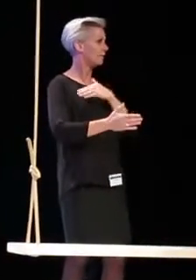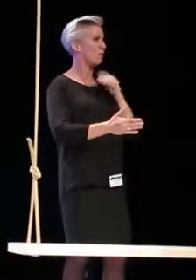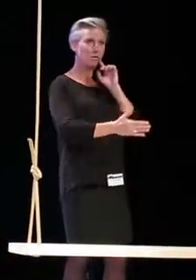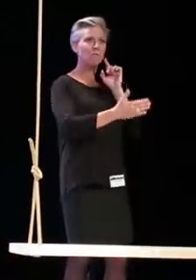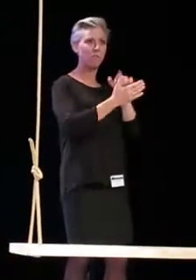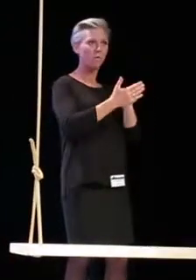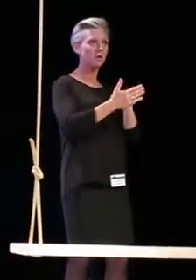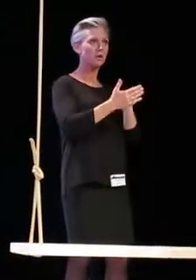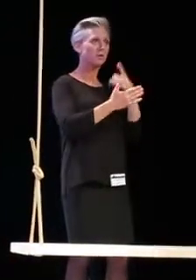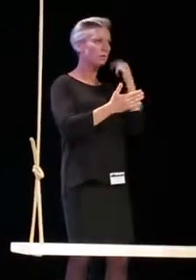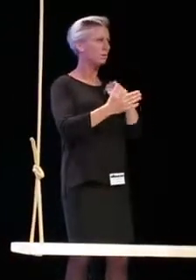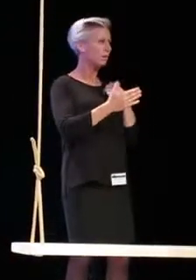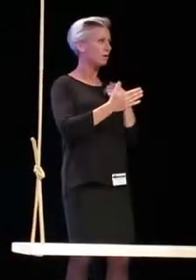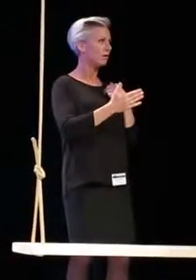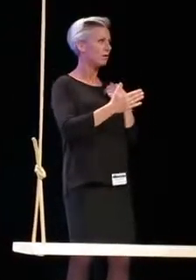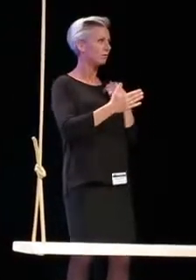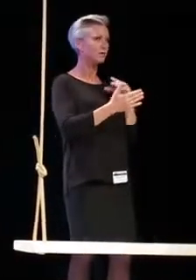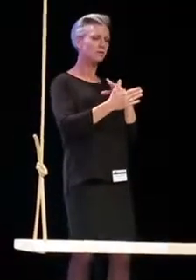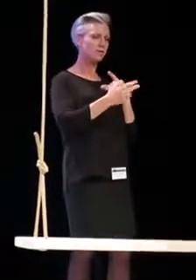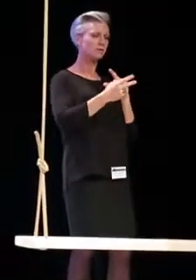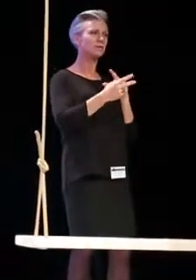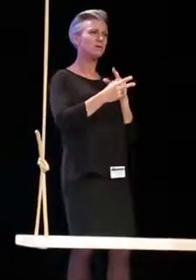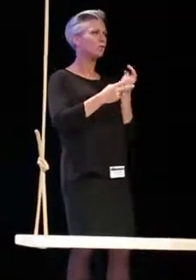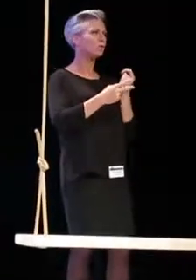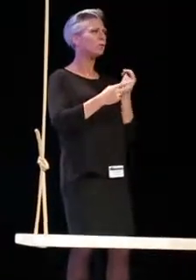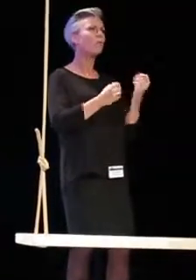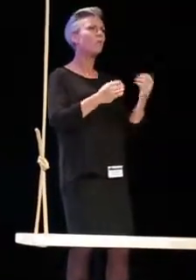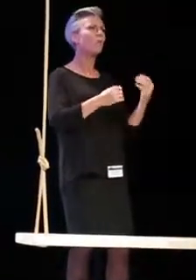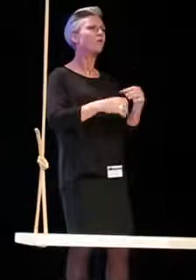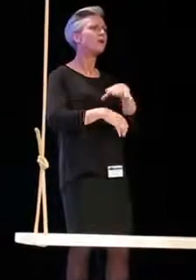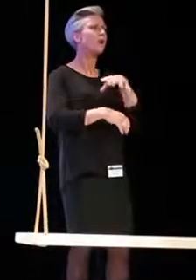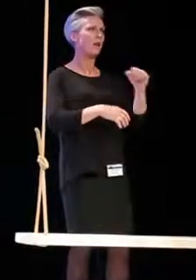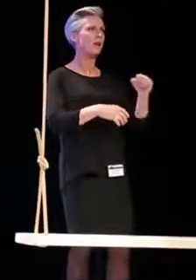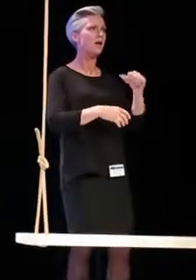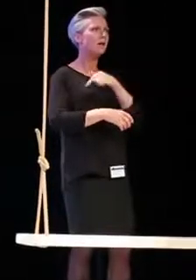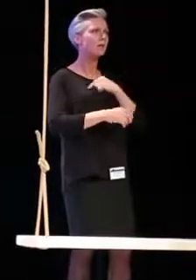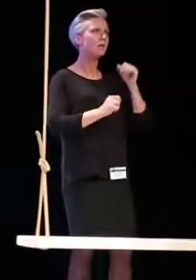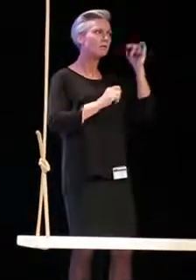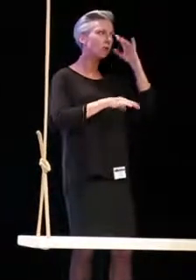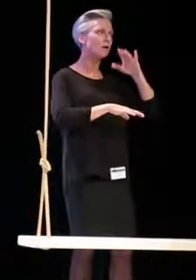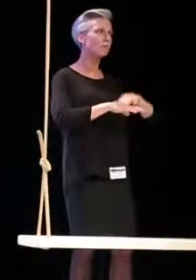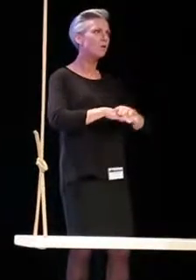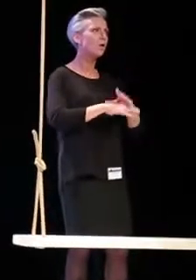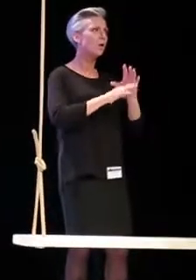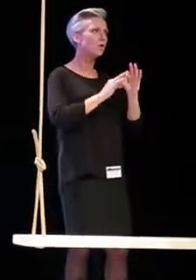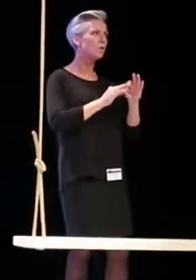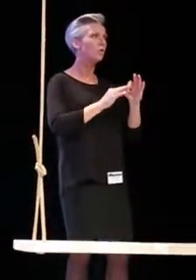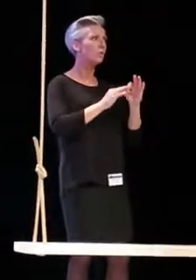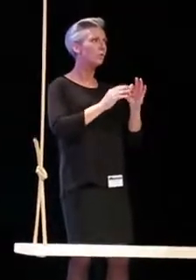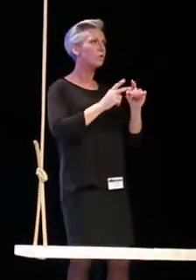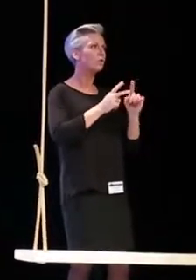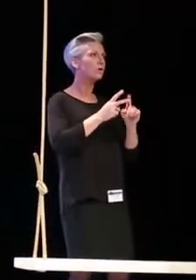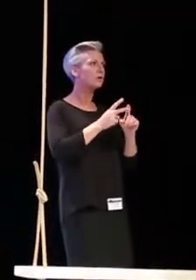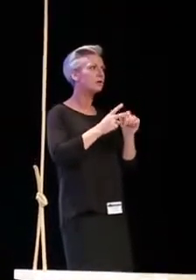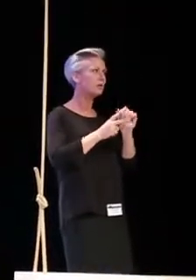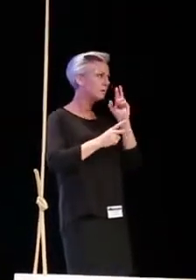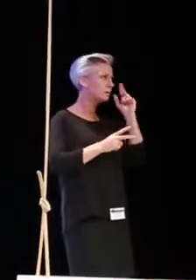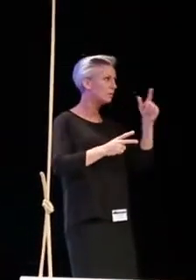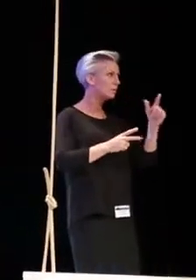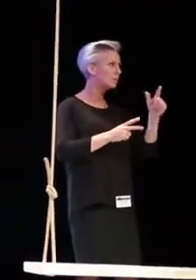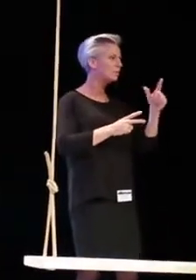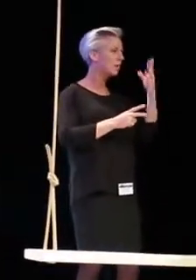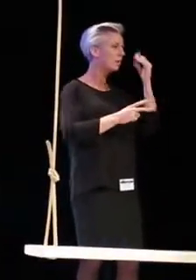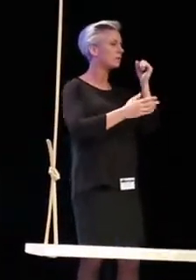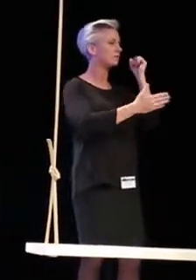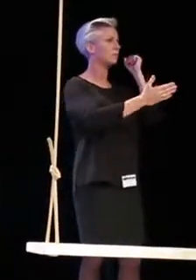överträffa våra mål. Så det finns någon tipping point där, va? Och det måste vi börja fundera allvarligt på. Vad ska den lägga sig för att vi ska kunna stämpla Paris